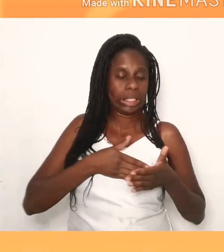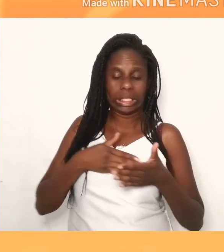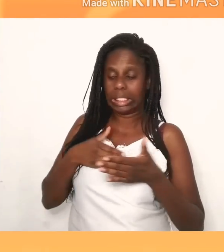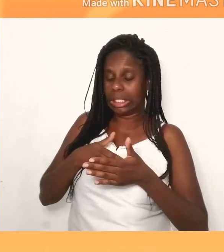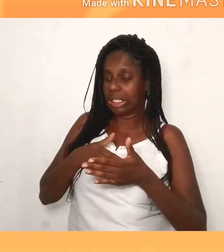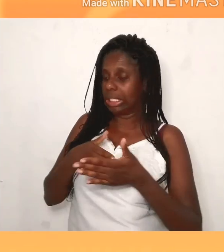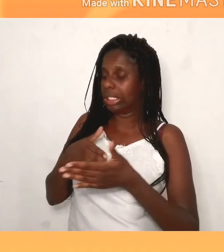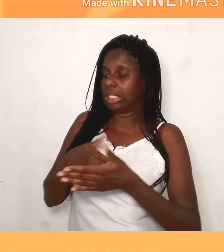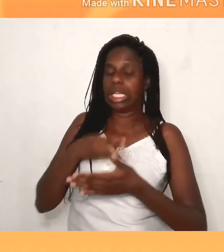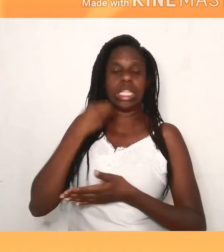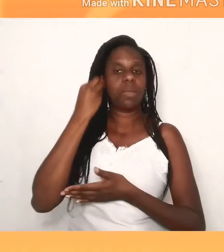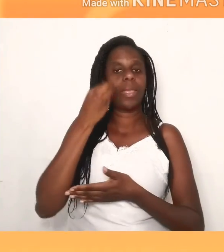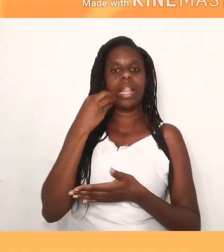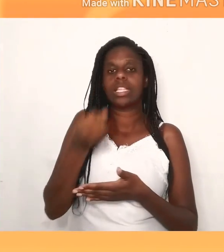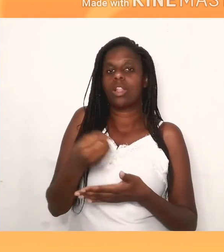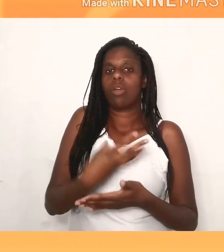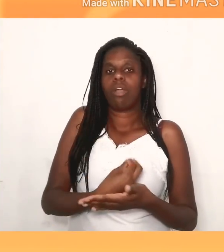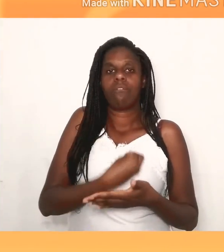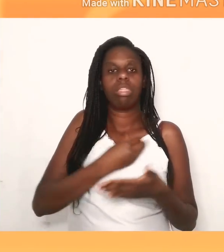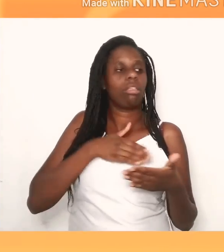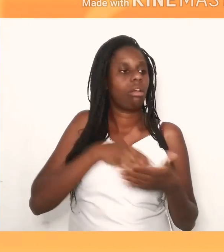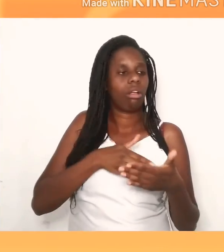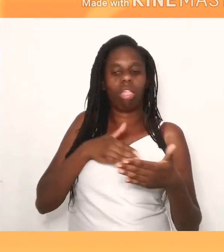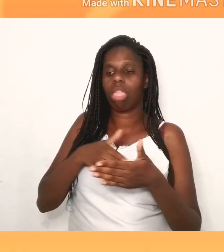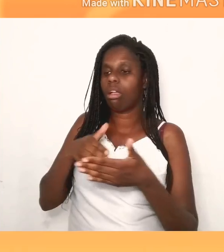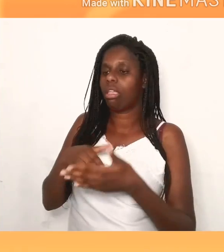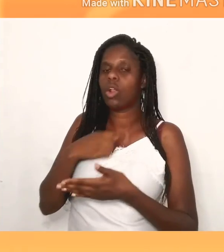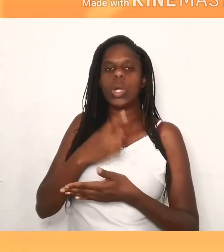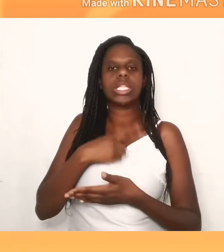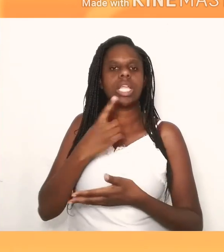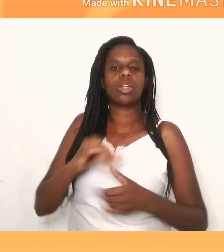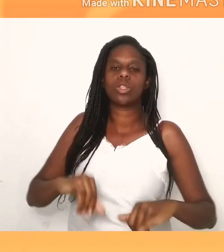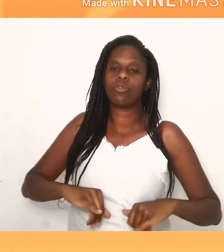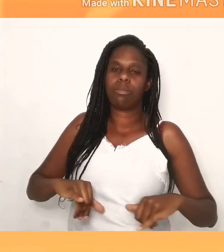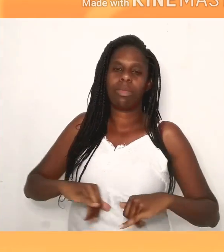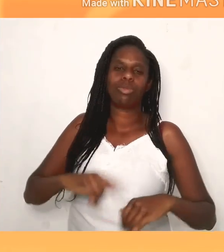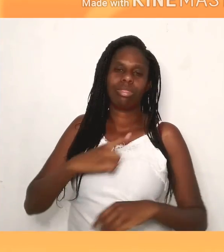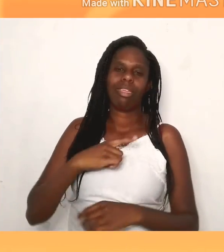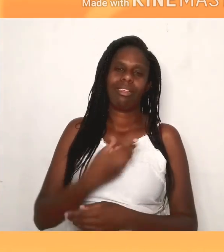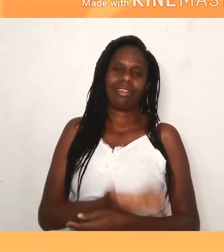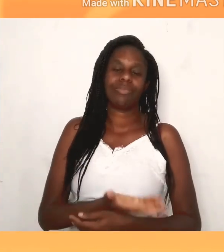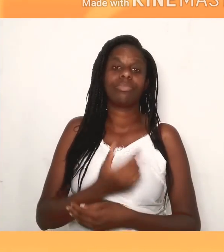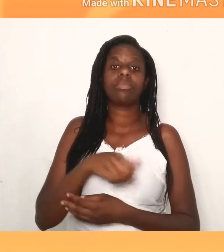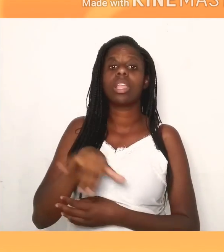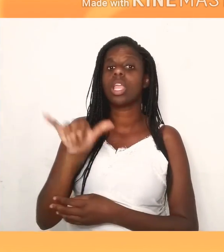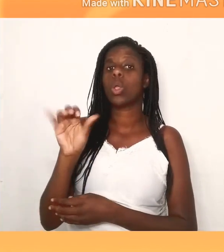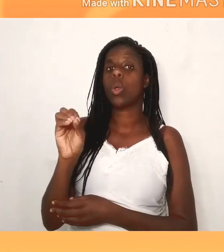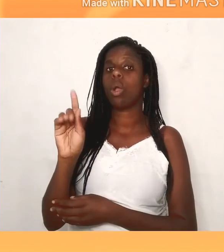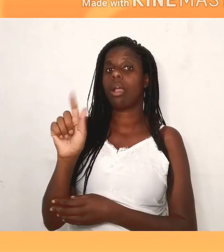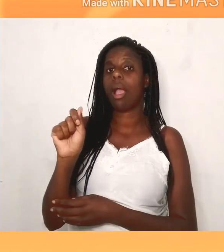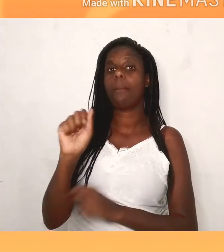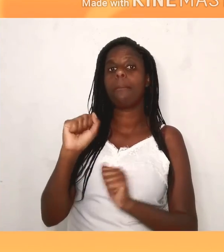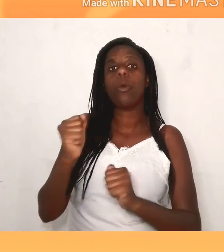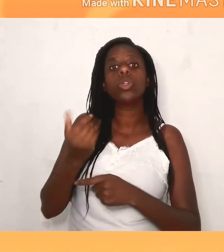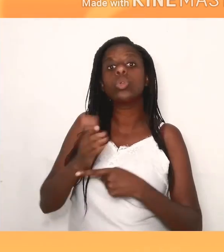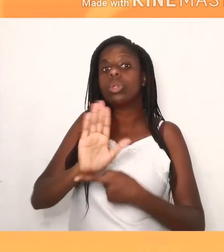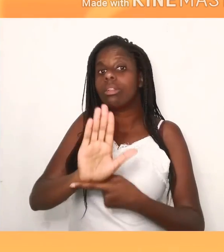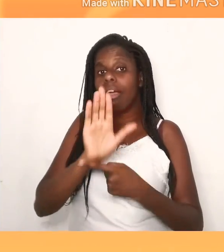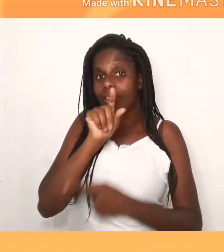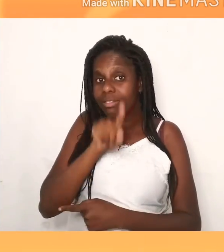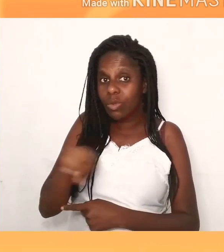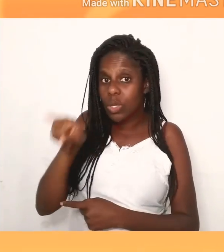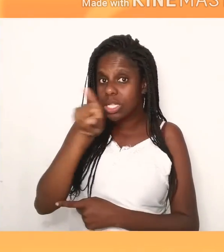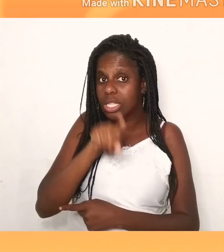limitam muito da gente ter novas experiências na vida ou nos trazem sofrimento. Yoga, esse conhecimento tanto pode